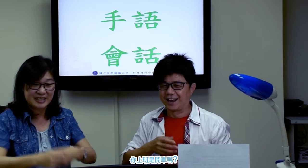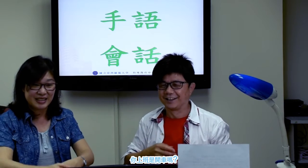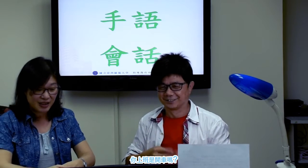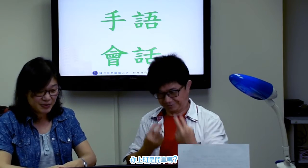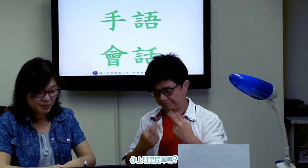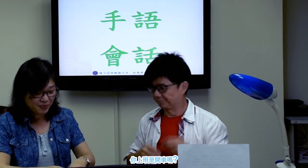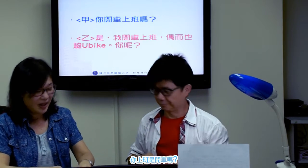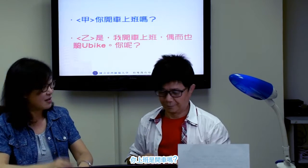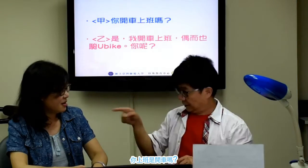哦。嗯，